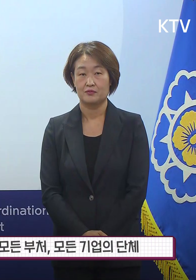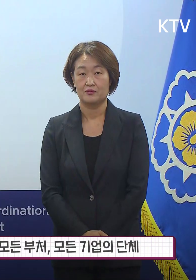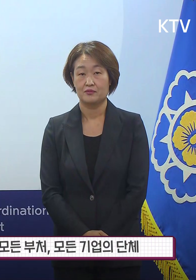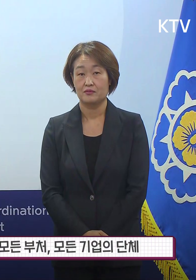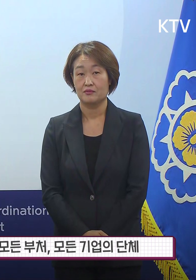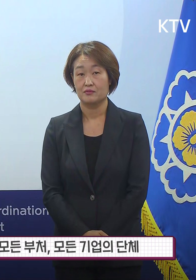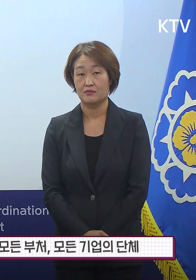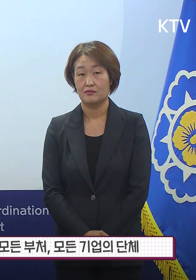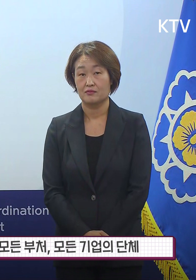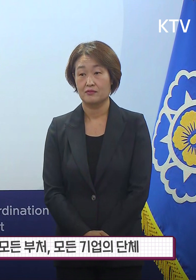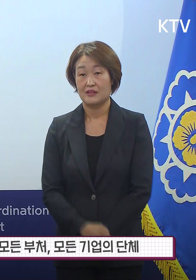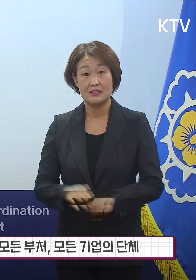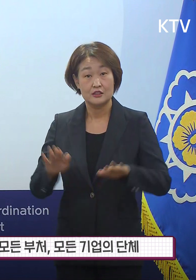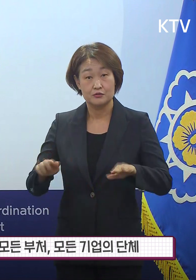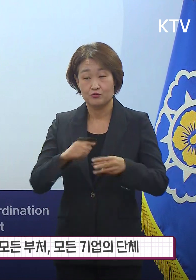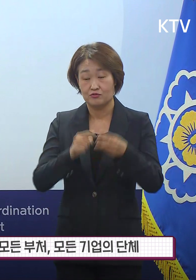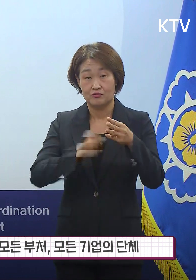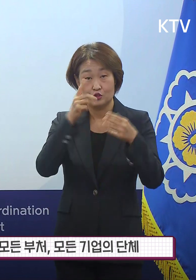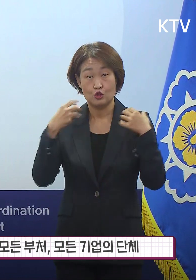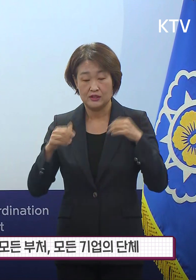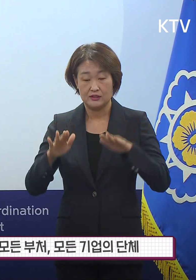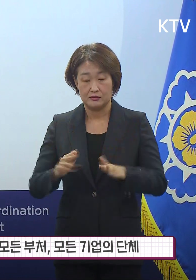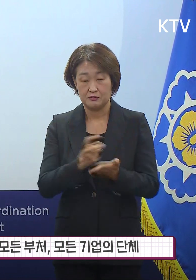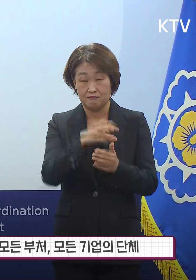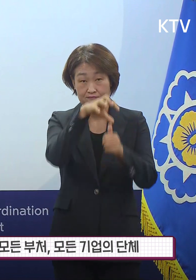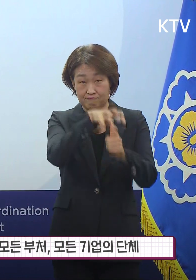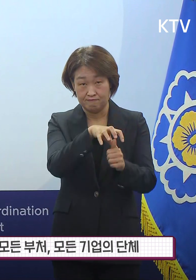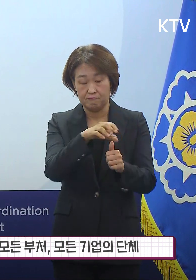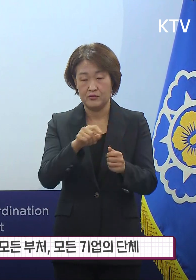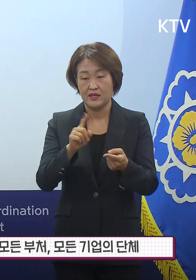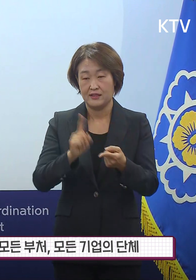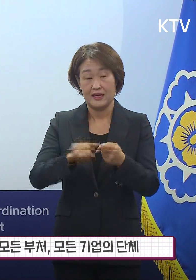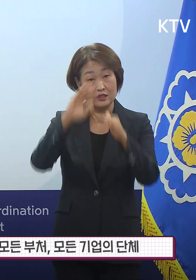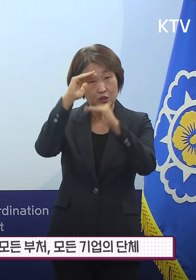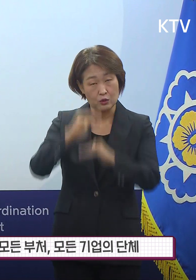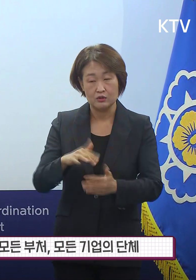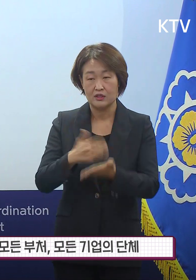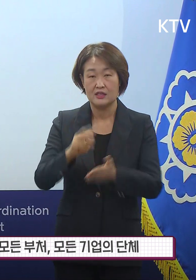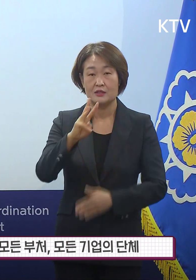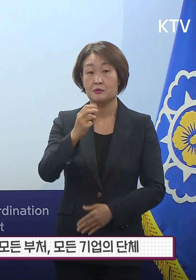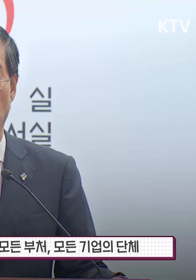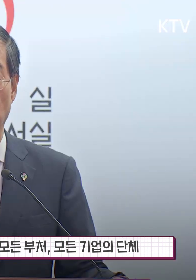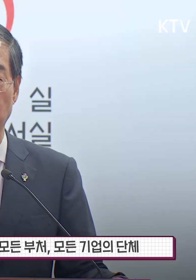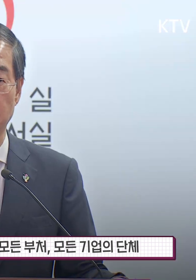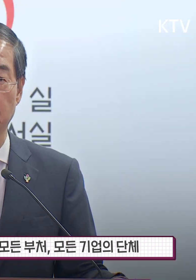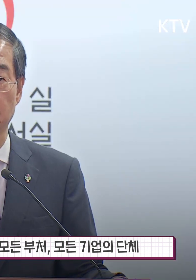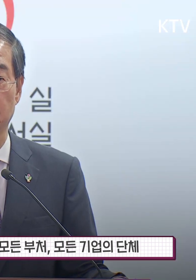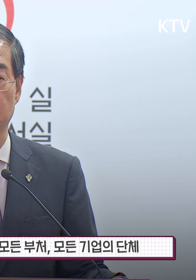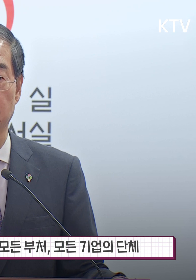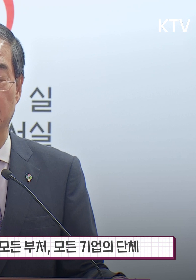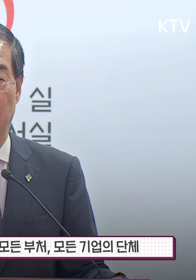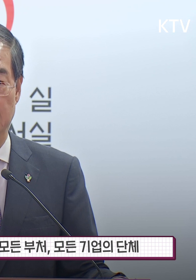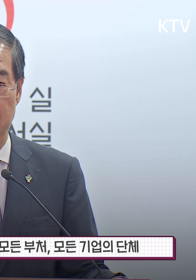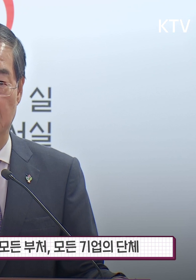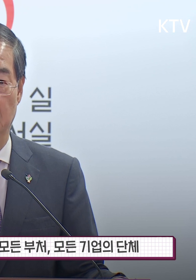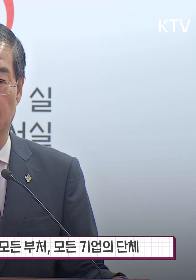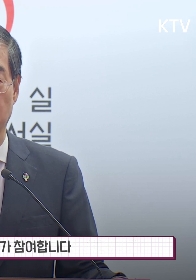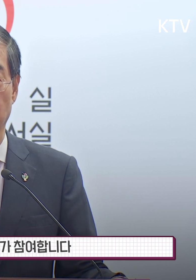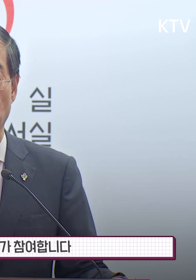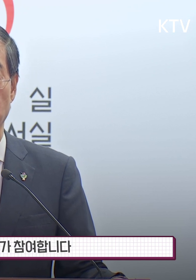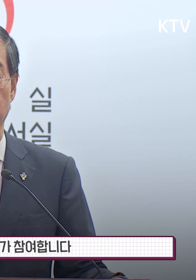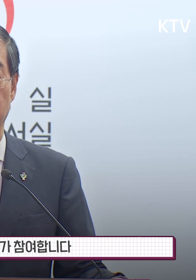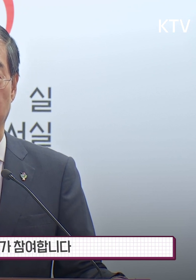기간이다. 신정부의 규제혁신 체계는 38개 모든 부처, 모든 기업의